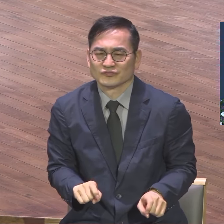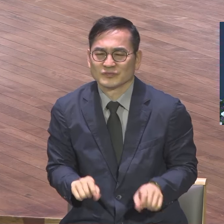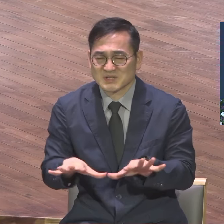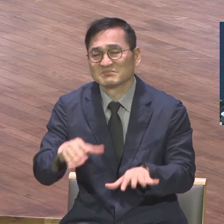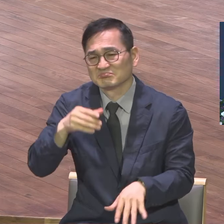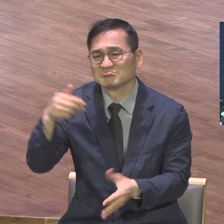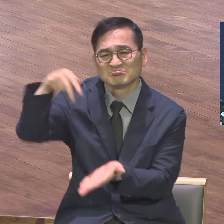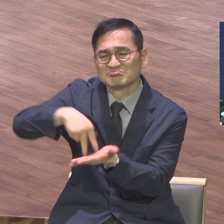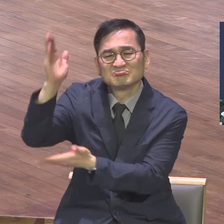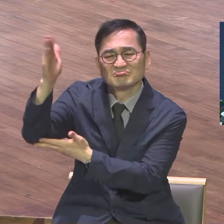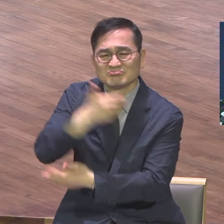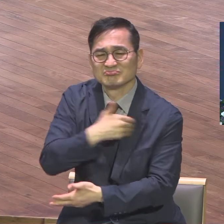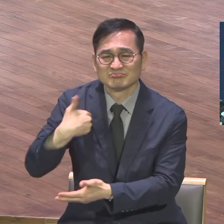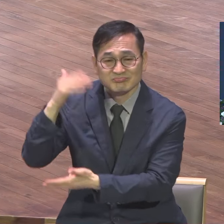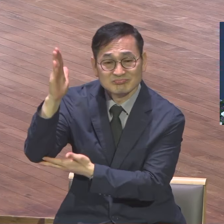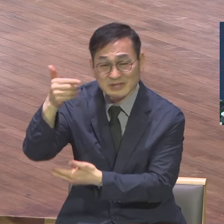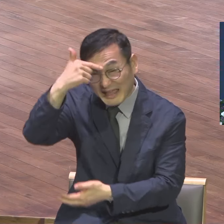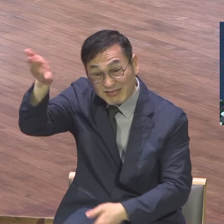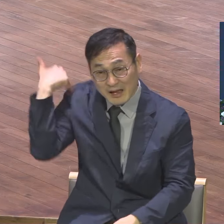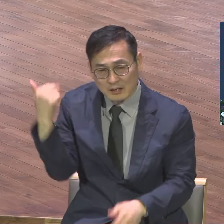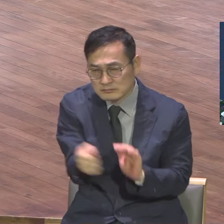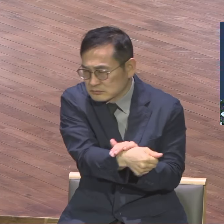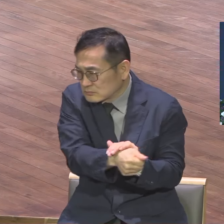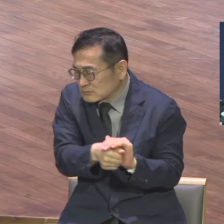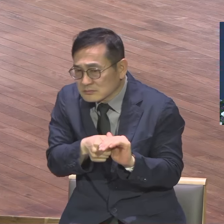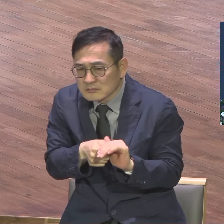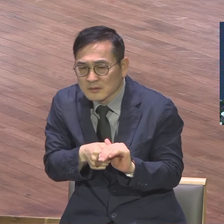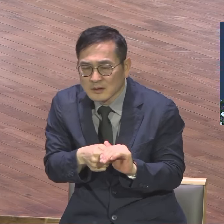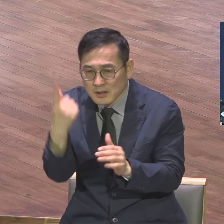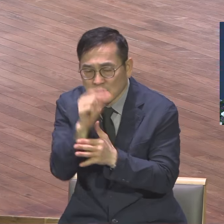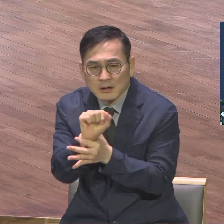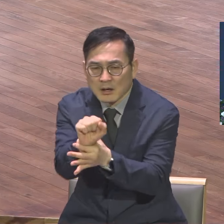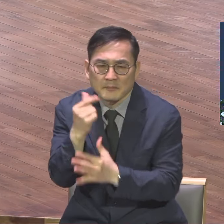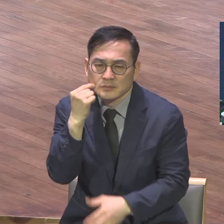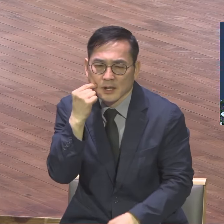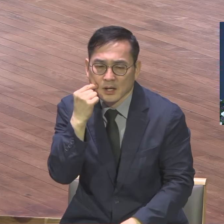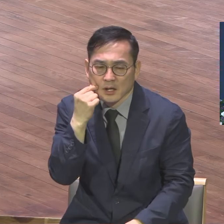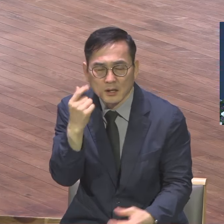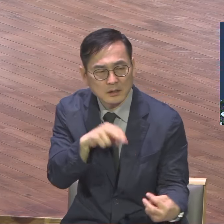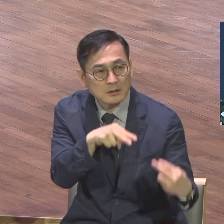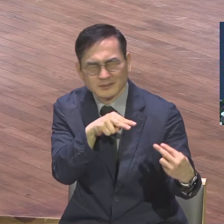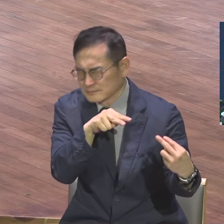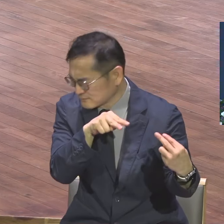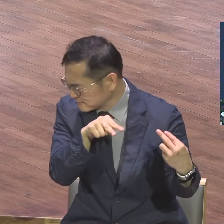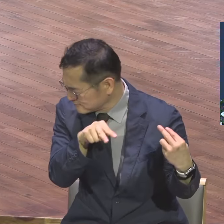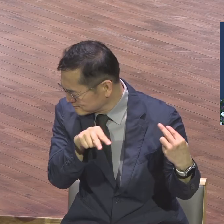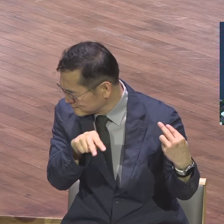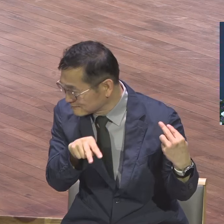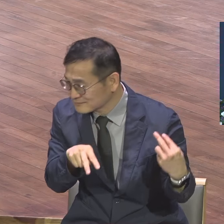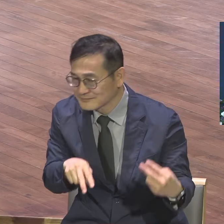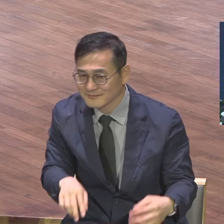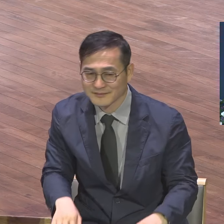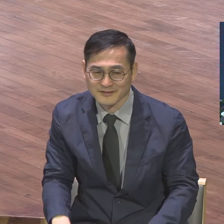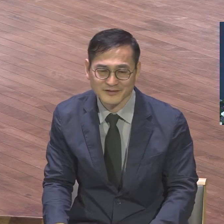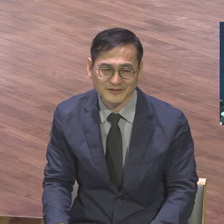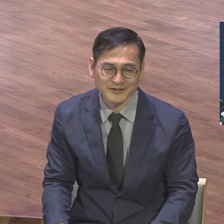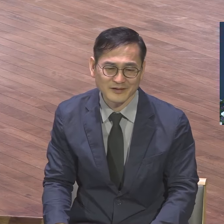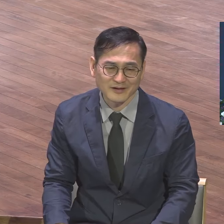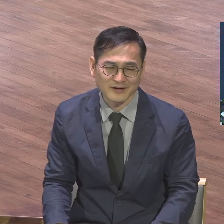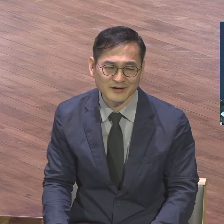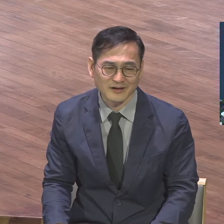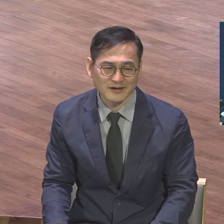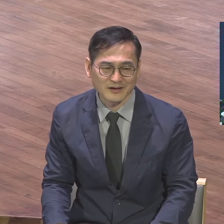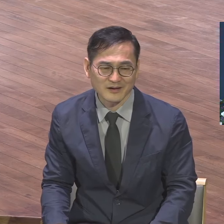많아가지고 열등의식이 너무 많아가지고 얼굴 쳐다보는 것도 부끄러워서 쳐다보지를 못했어요. 입석버스 타면 마주 앉기 싫어서 서